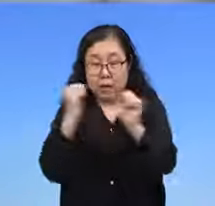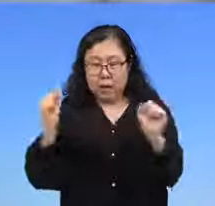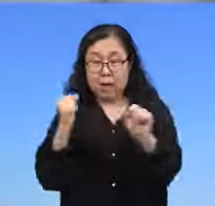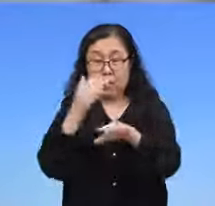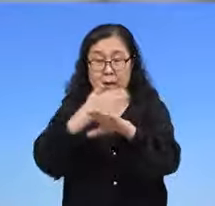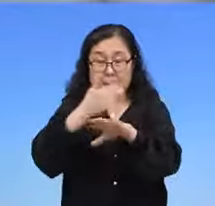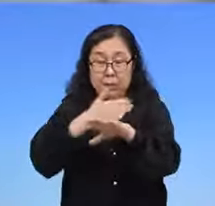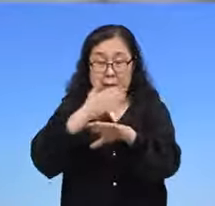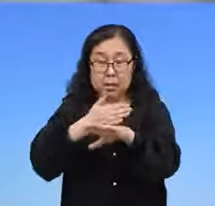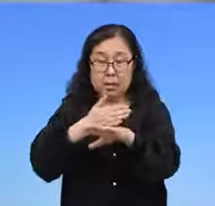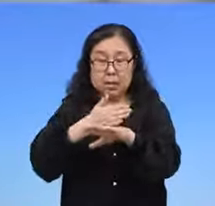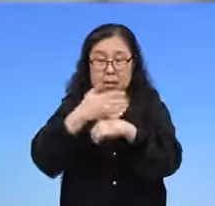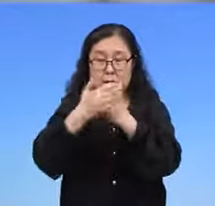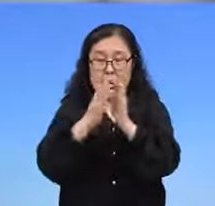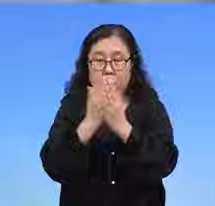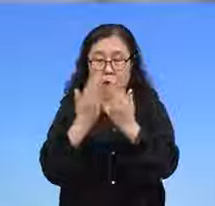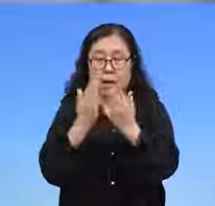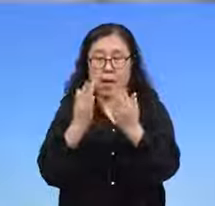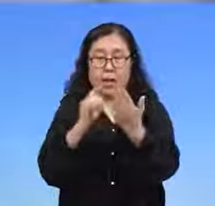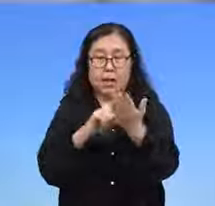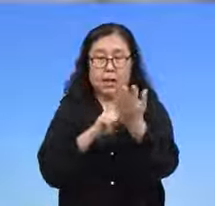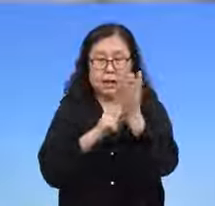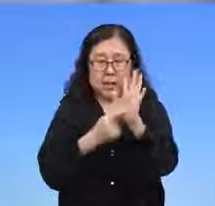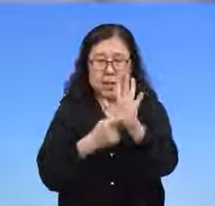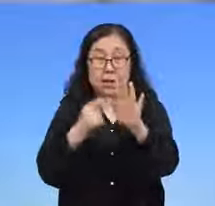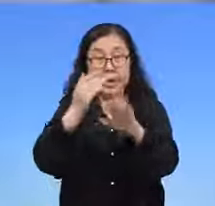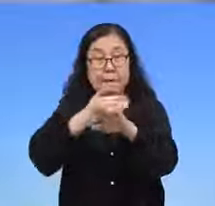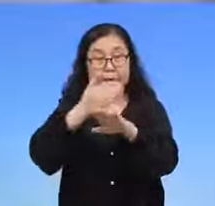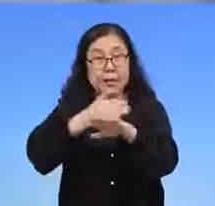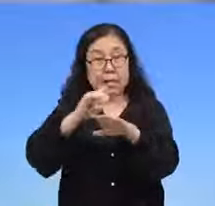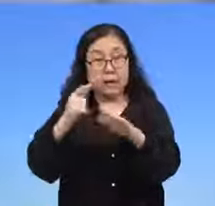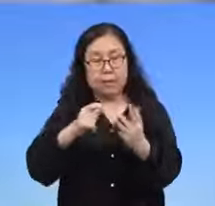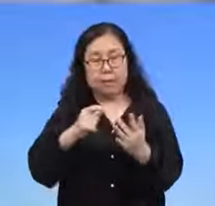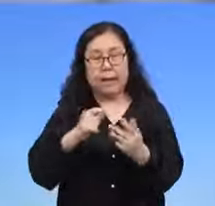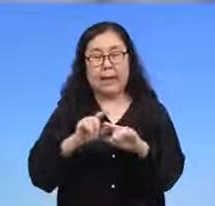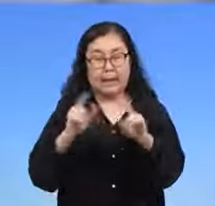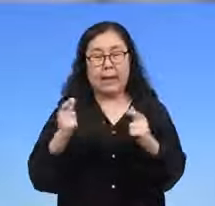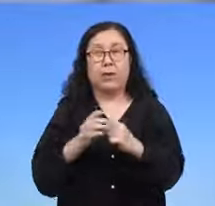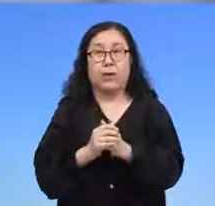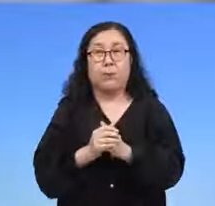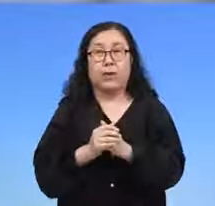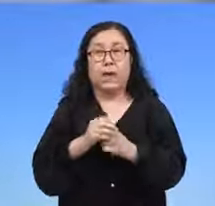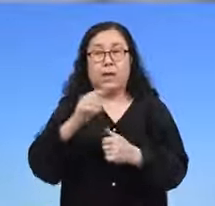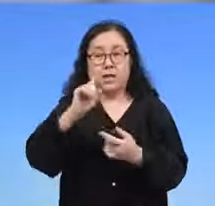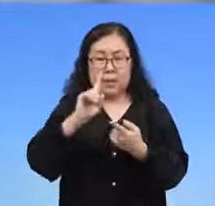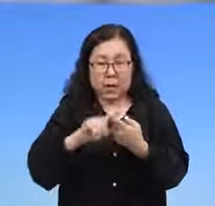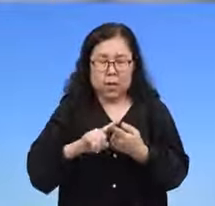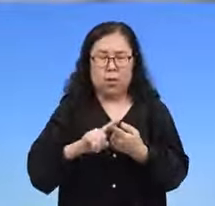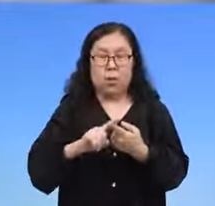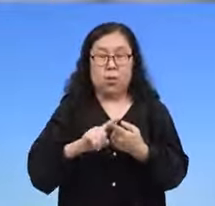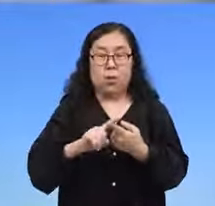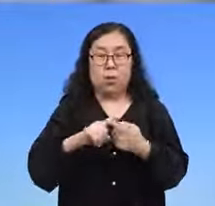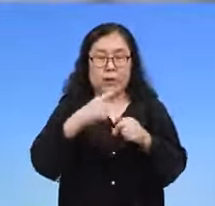나오는 본능인데요. 그래서 제가 선택적 감사,